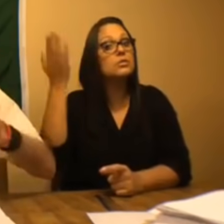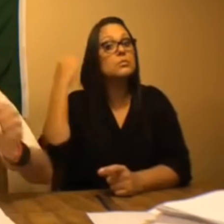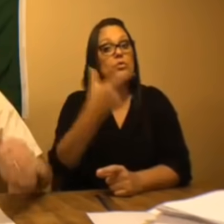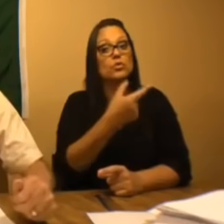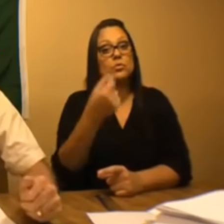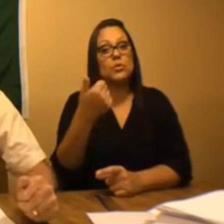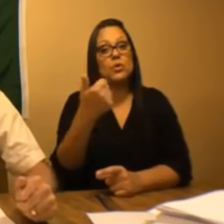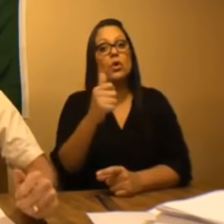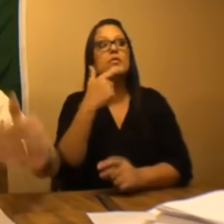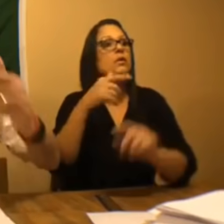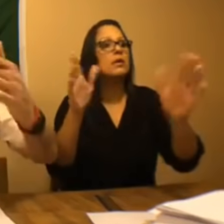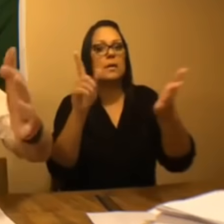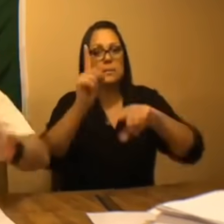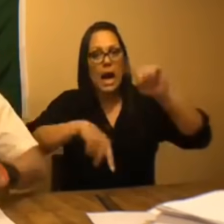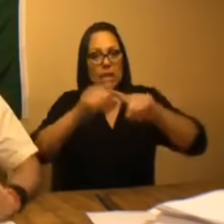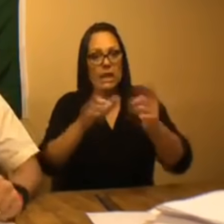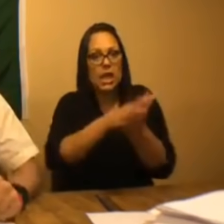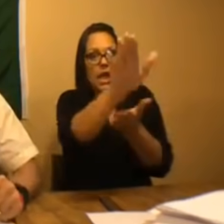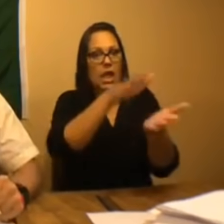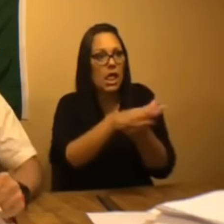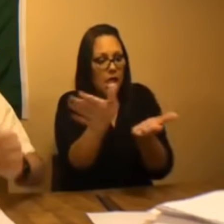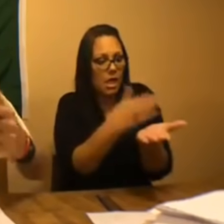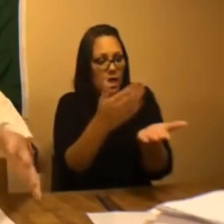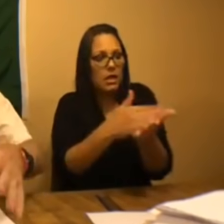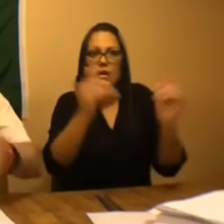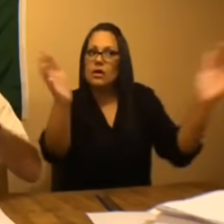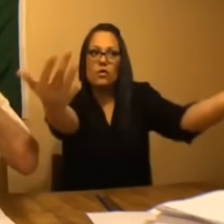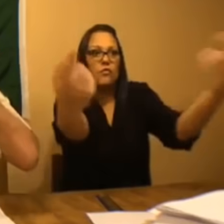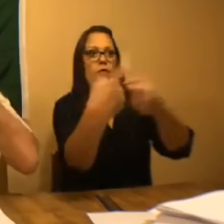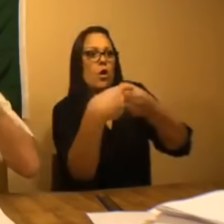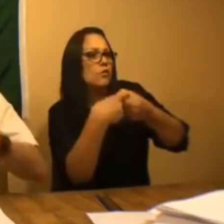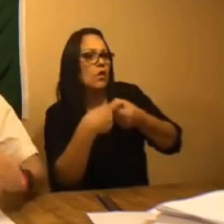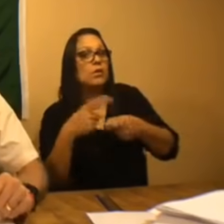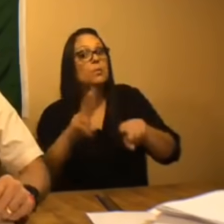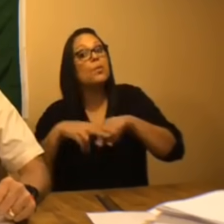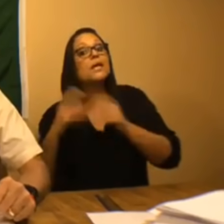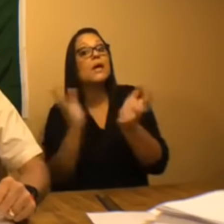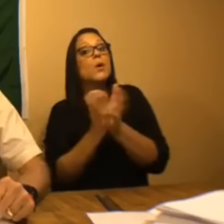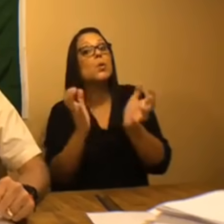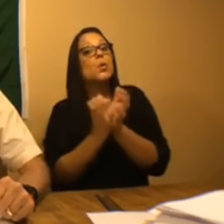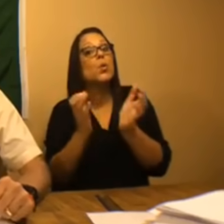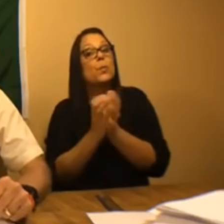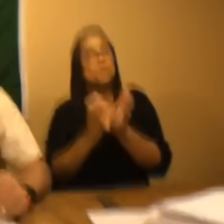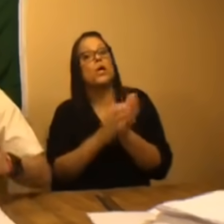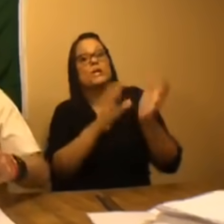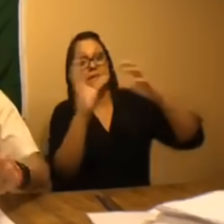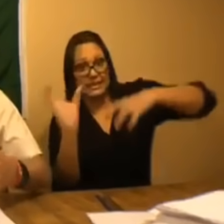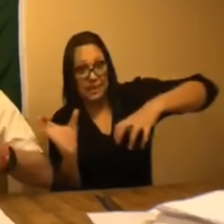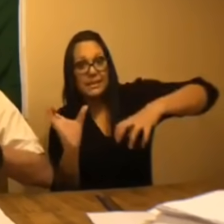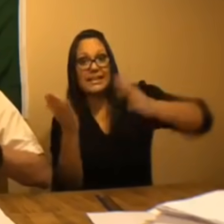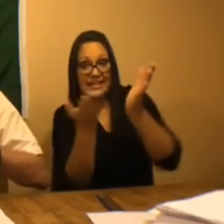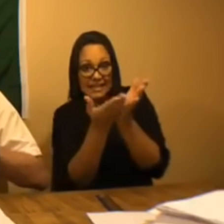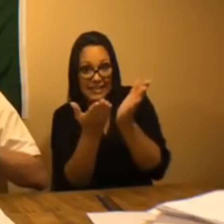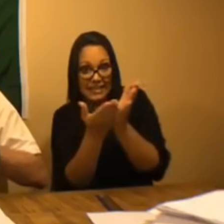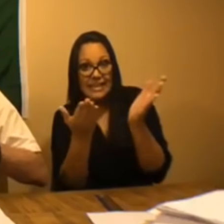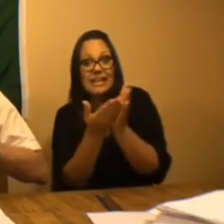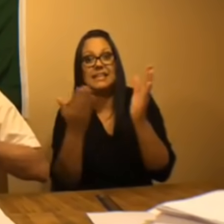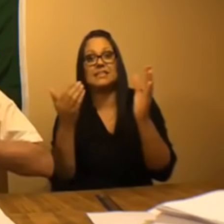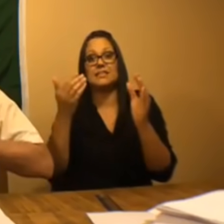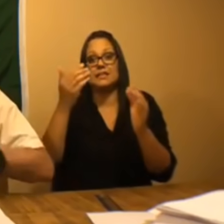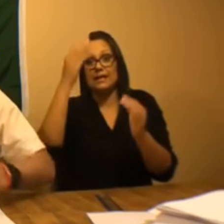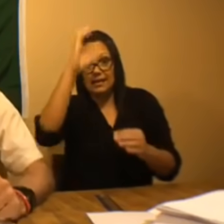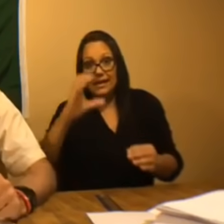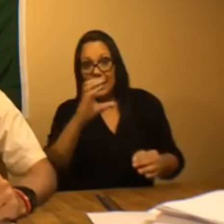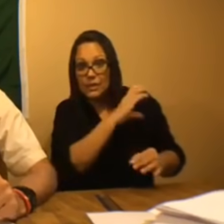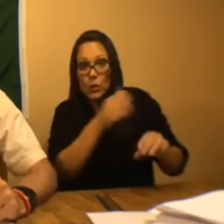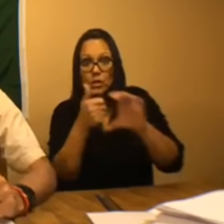2011, mandou recolher o material depois de pressão da bancada evangélica e bancada católica. Agora, quem começou lá atrás divulgando isso em 2010